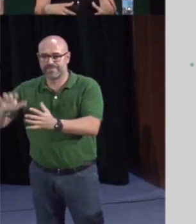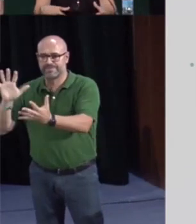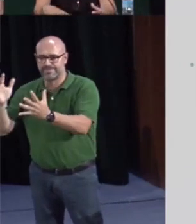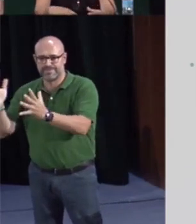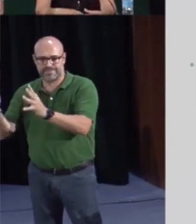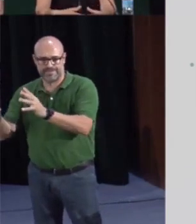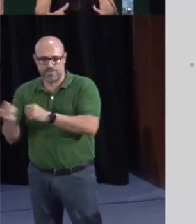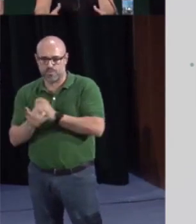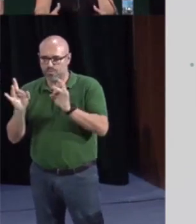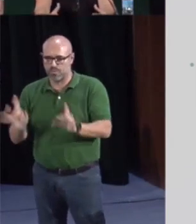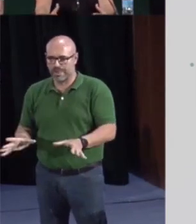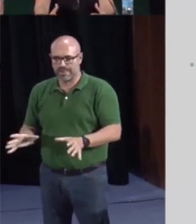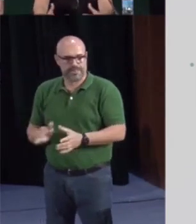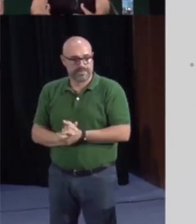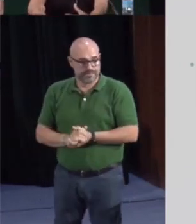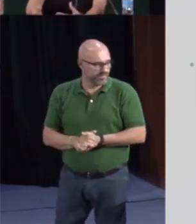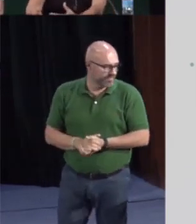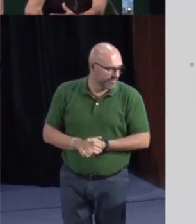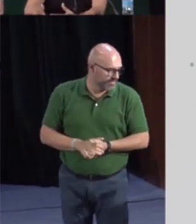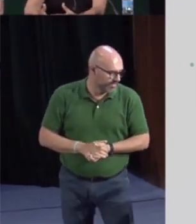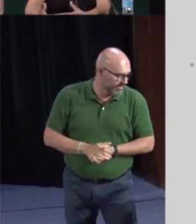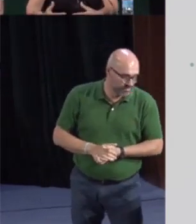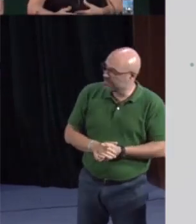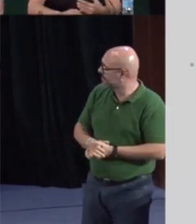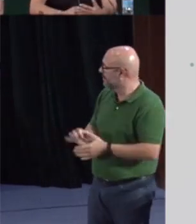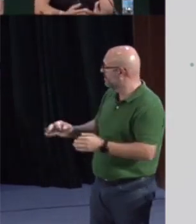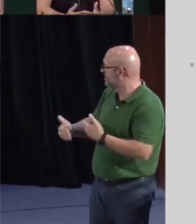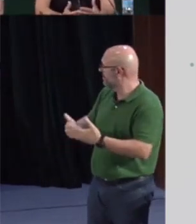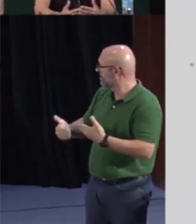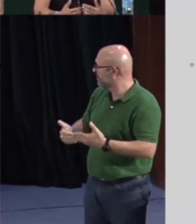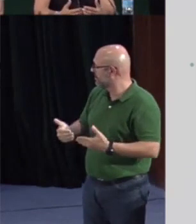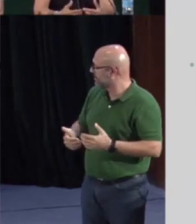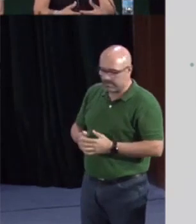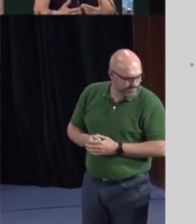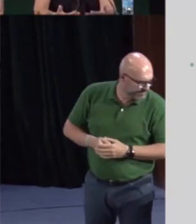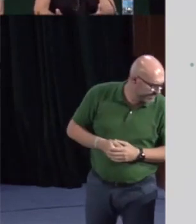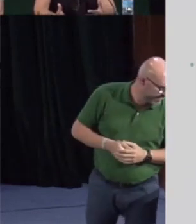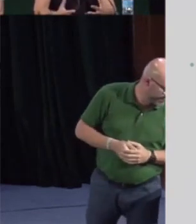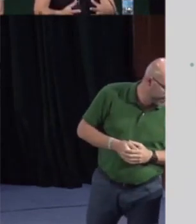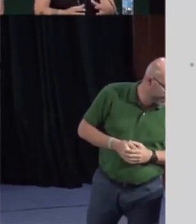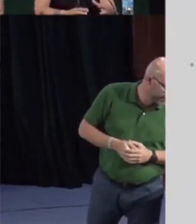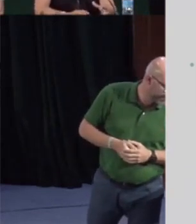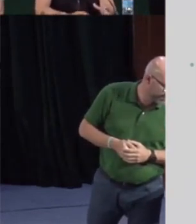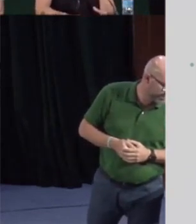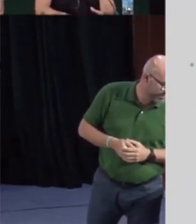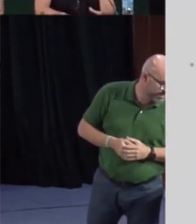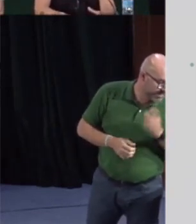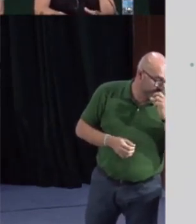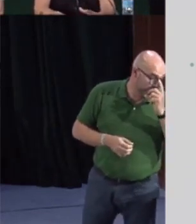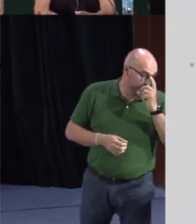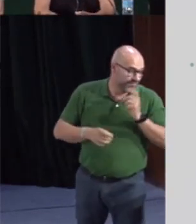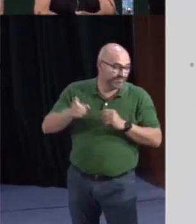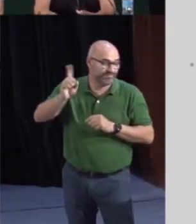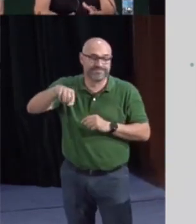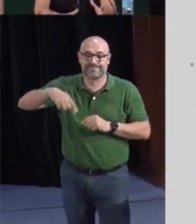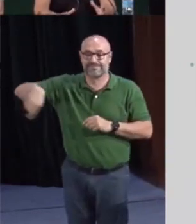de evaluación que había eran muy diferentes a las que se hacen ahora. Ha habido una evolución y, por tanto, un paralelismo entre lo que es la formación en